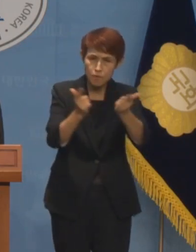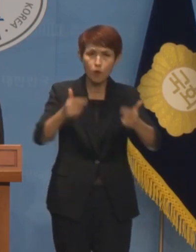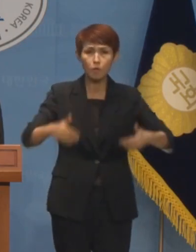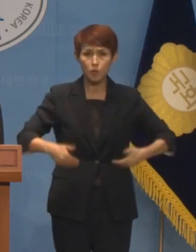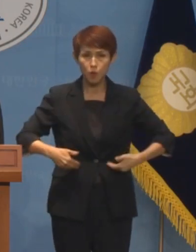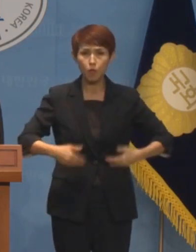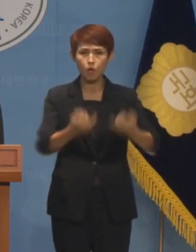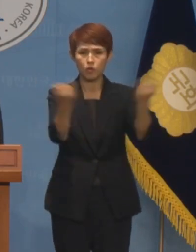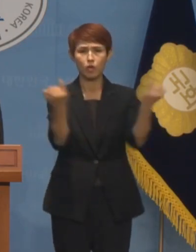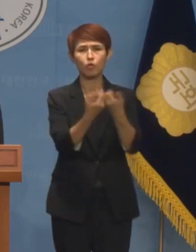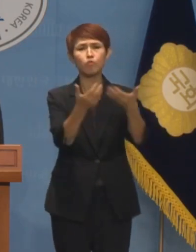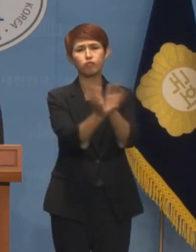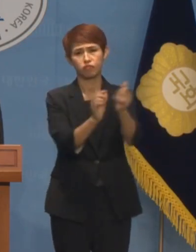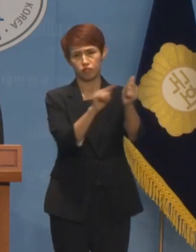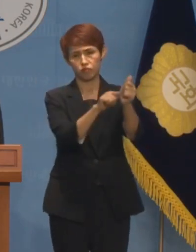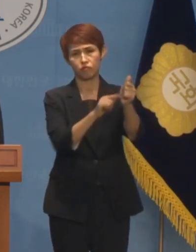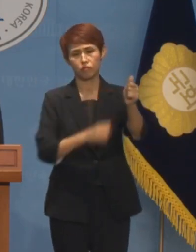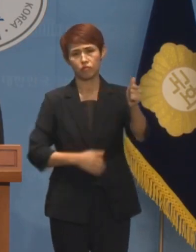구현해야만 합니다.